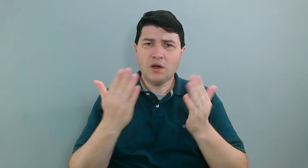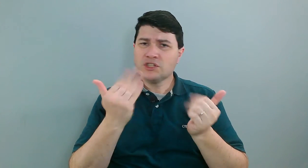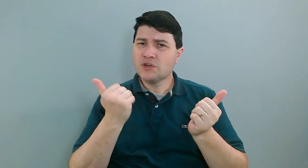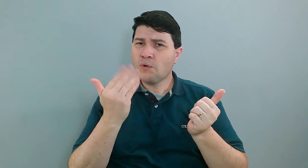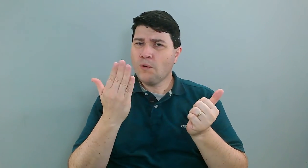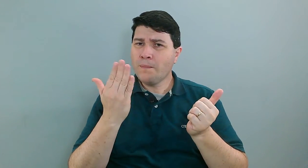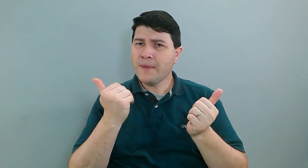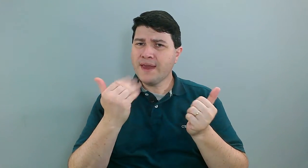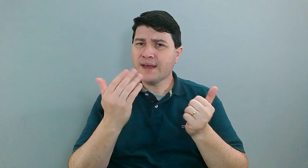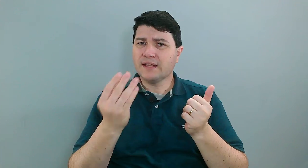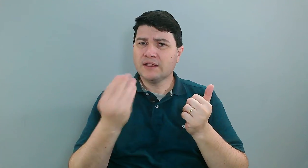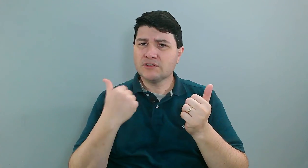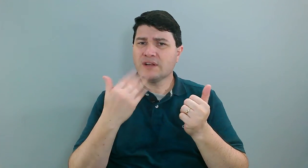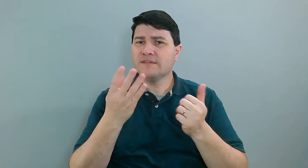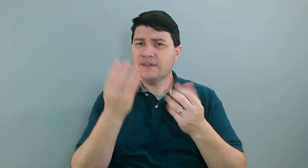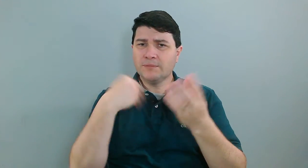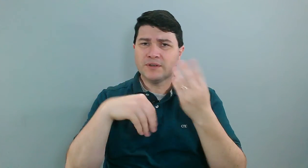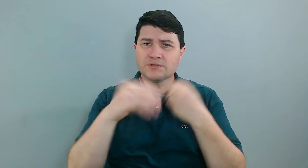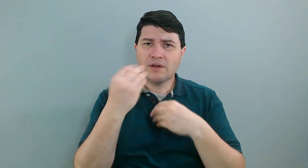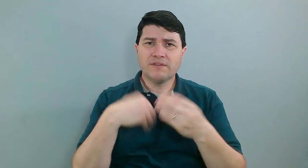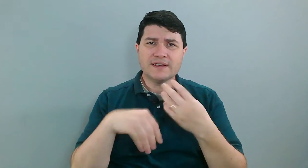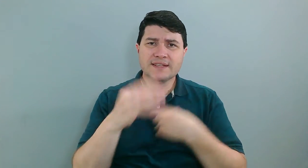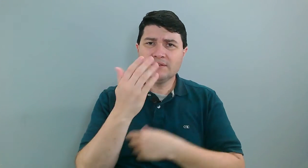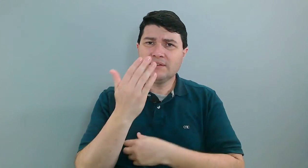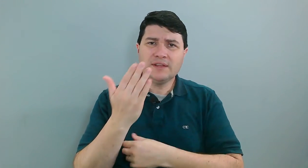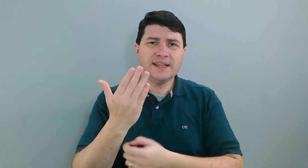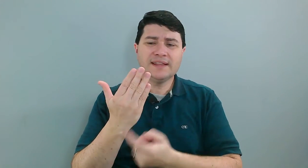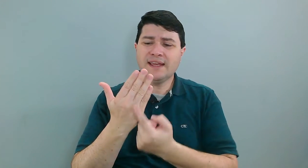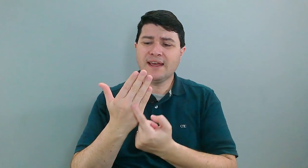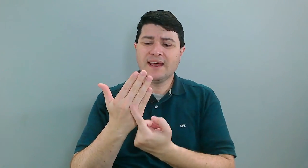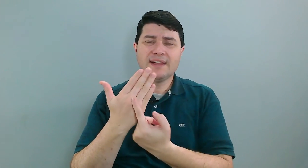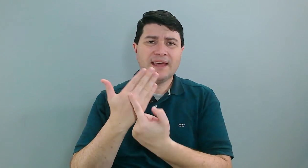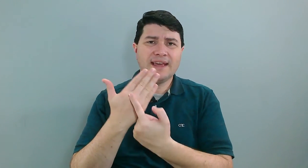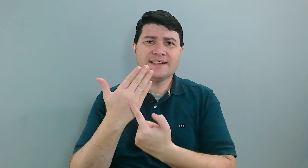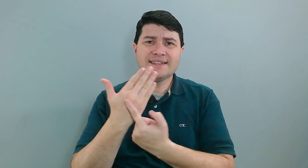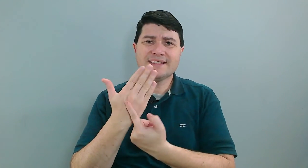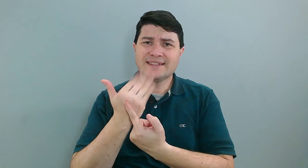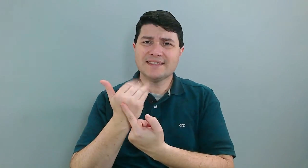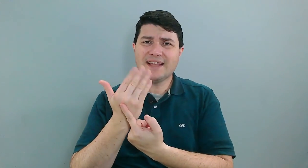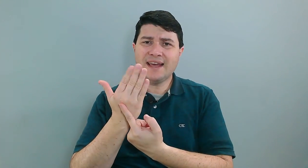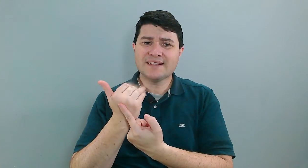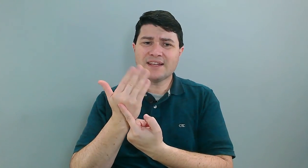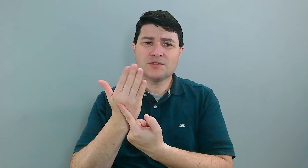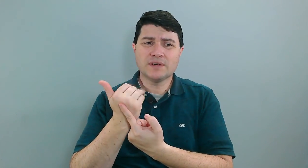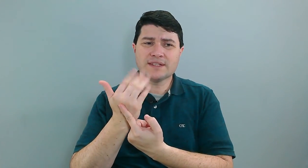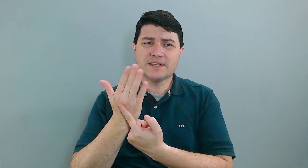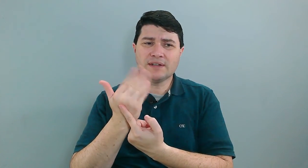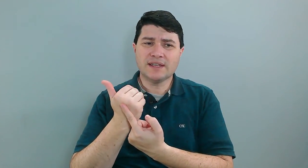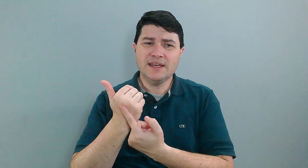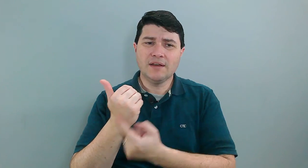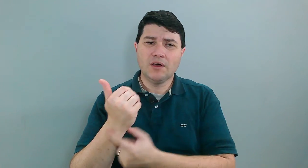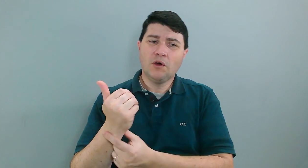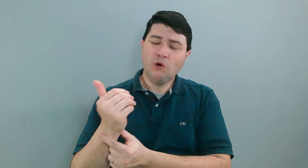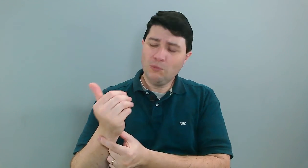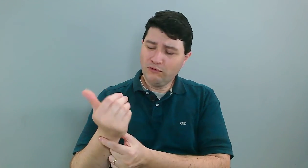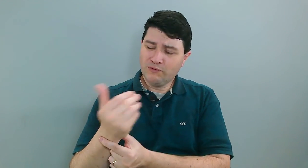de comer, que eu já vi o pessoal fazendo e não entender, que é essa articulação aqui, ou o movimento